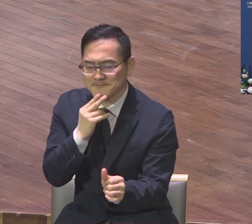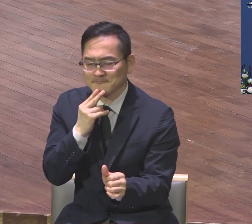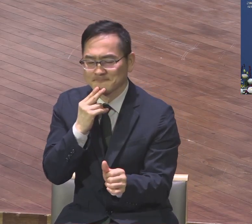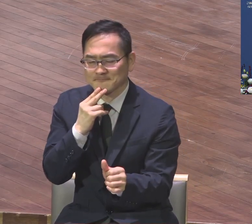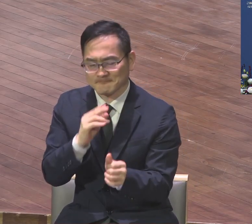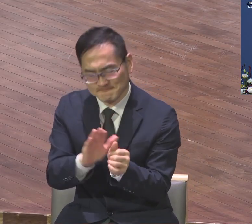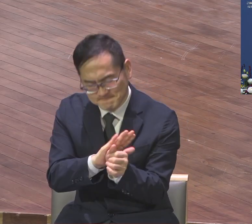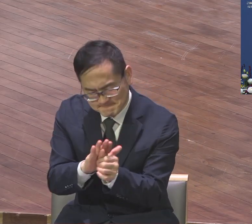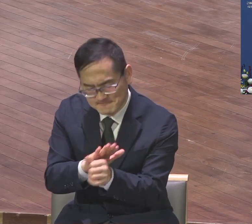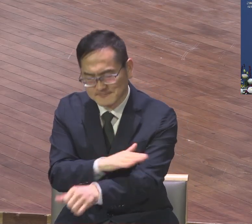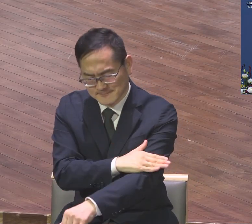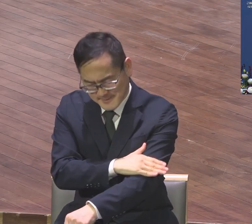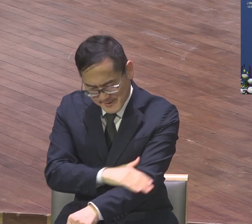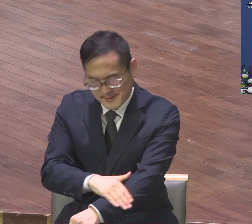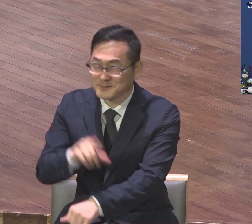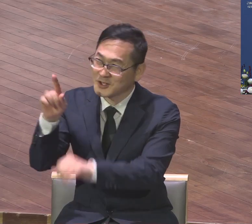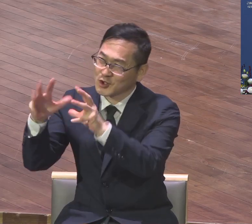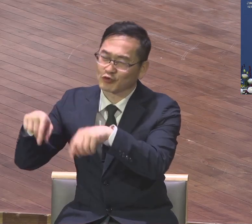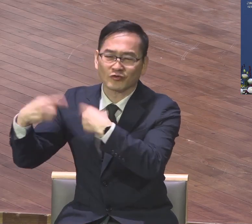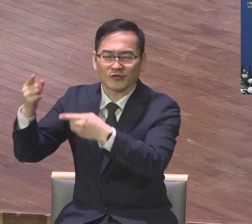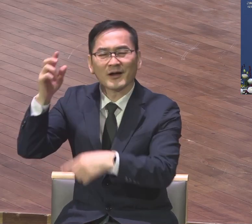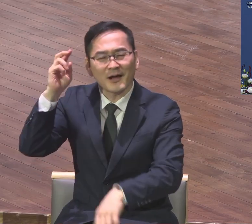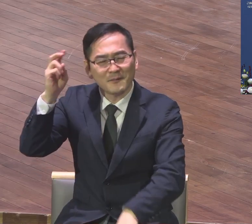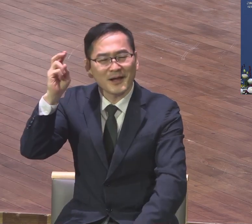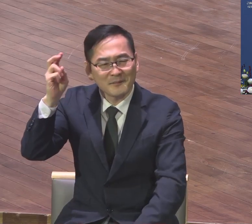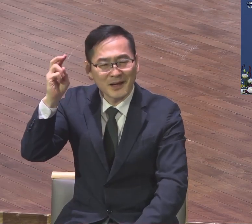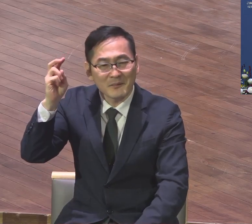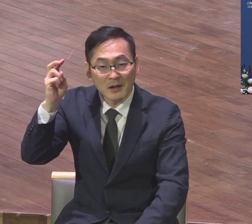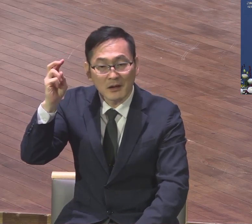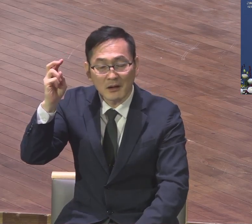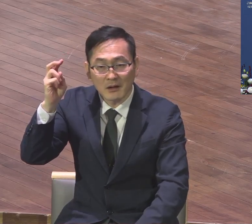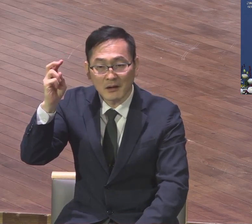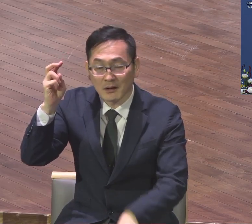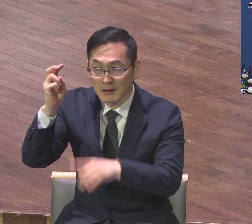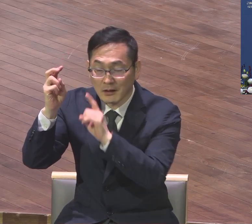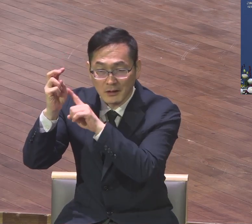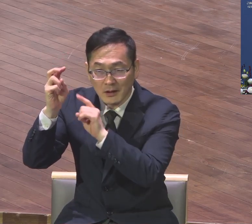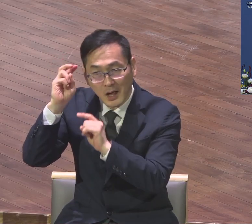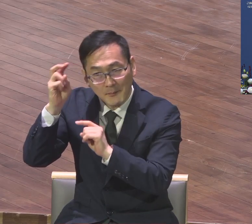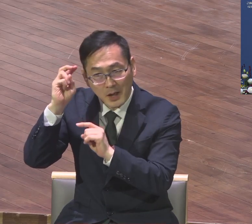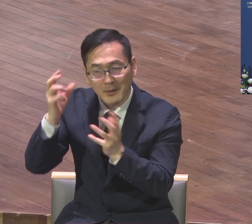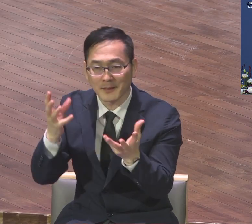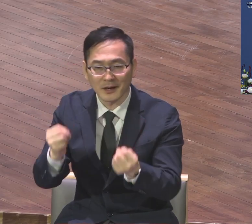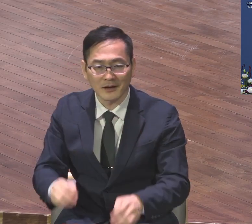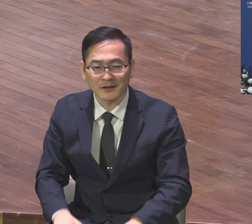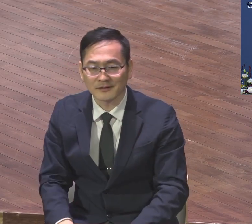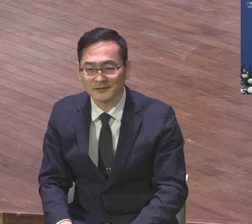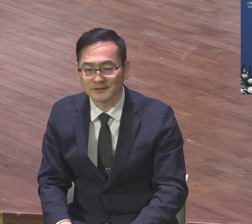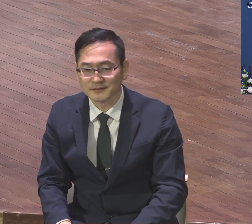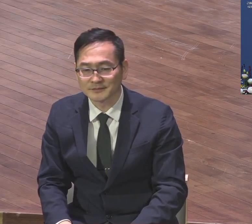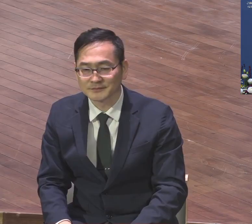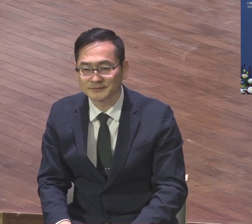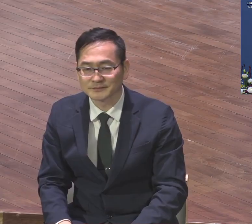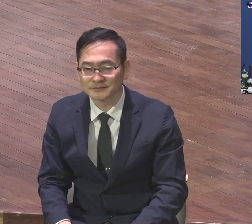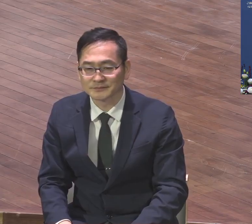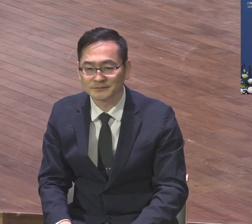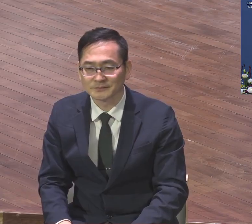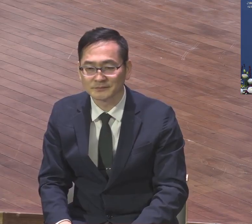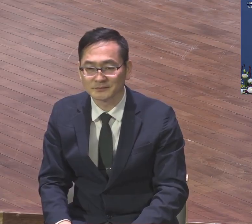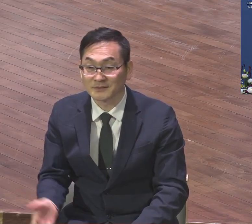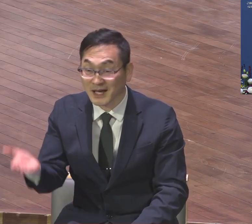막연하게 그렇게 생각하고 살아가는 분들이 의외로 많아요. 놀라운 사실은